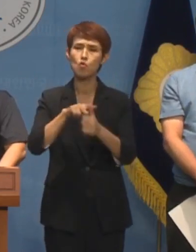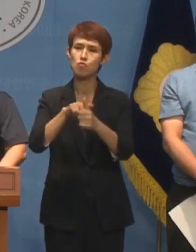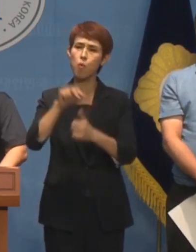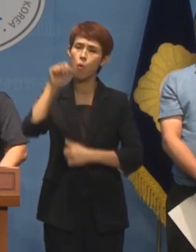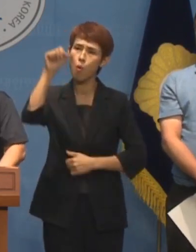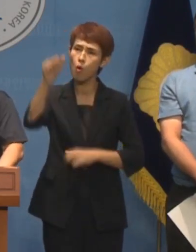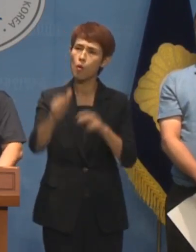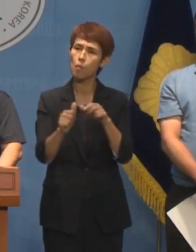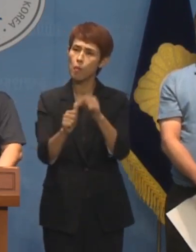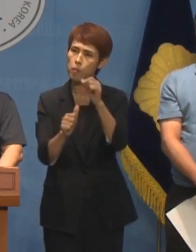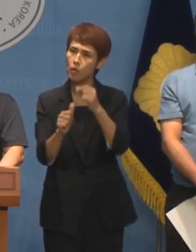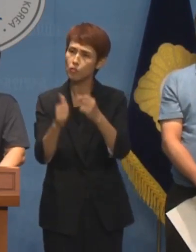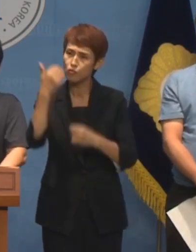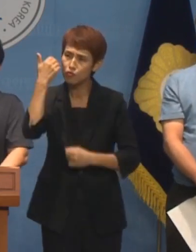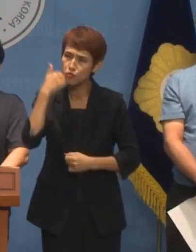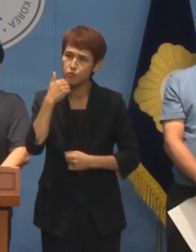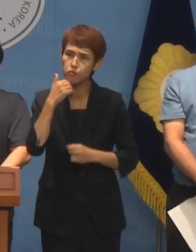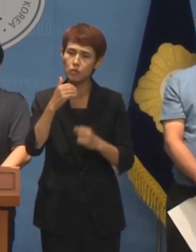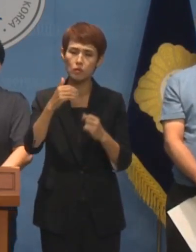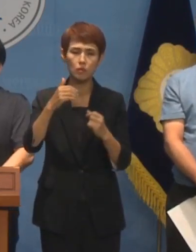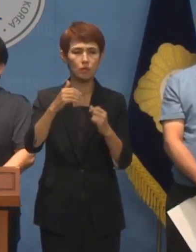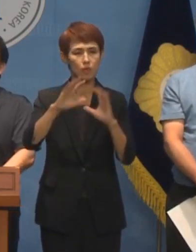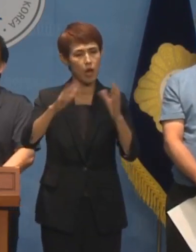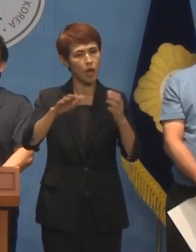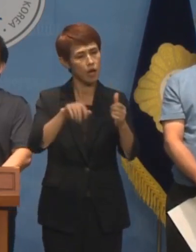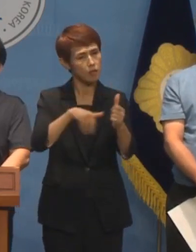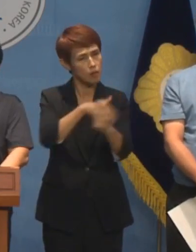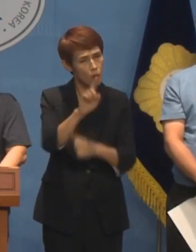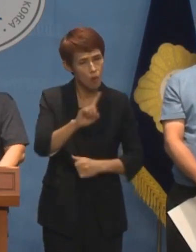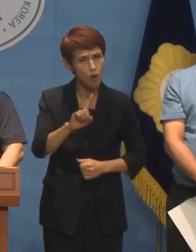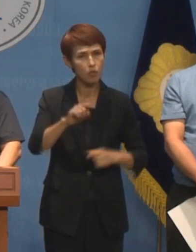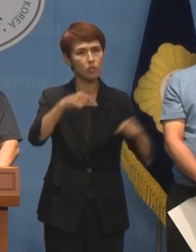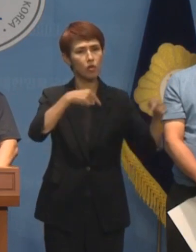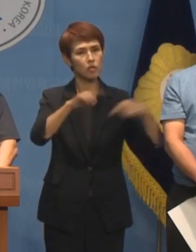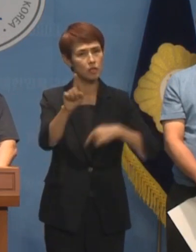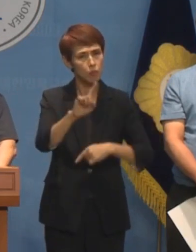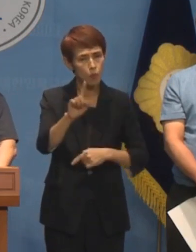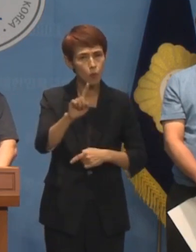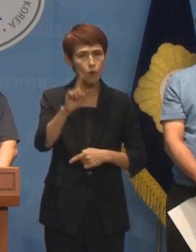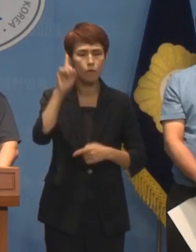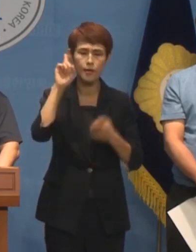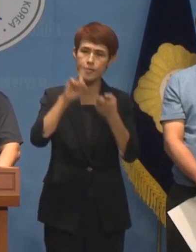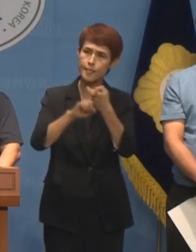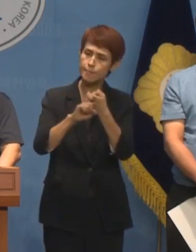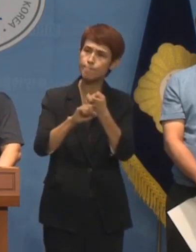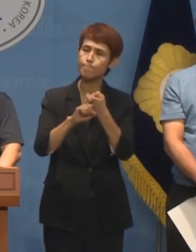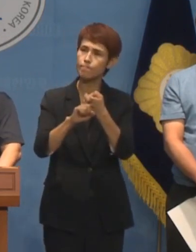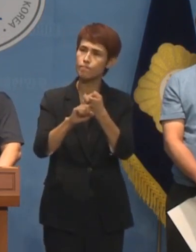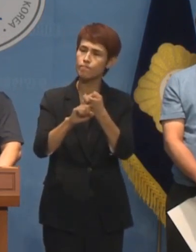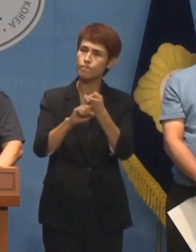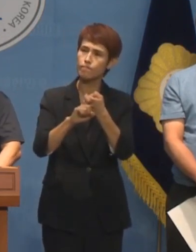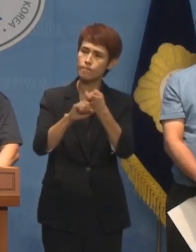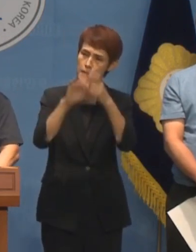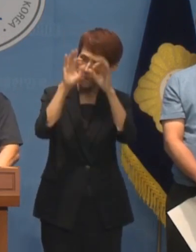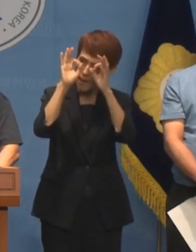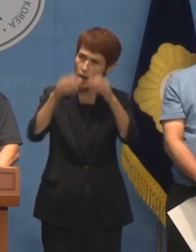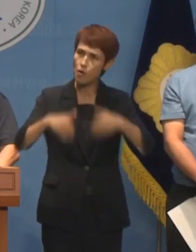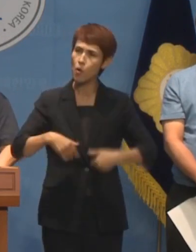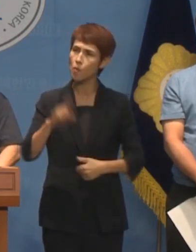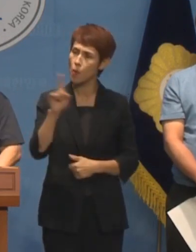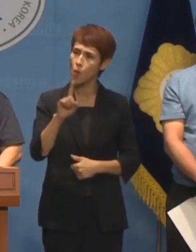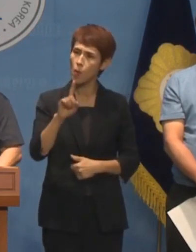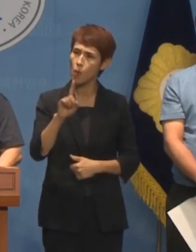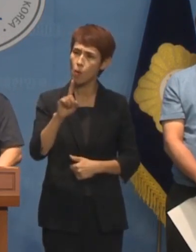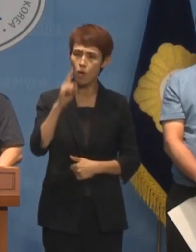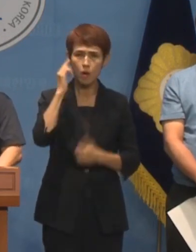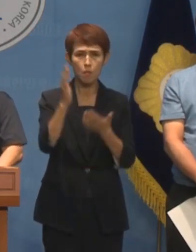지금 사회는 어떤지, 요즘 시국은 어떤지 우리가 참여하고 관심하고 견제하고 관심 또 두 눈 부릅뜨고 감시해야 된다라고 이야기하는